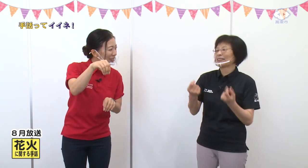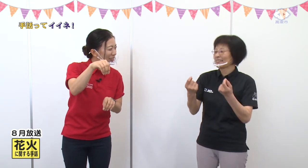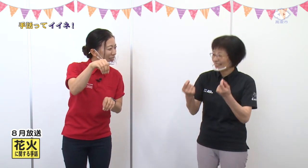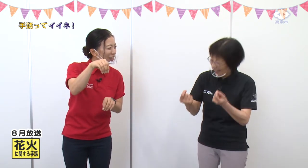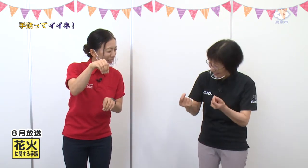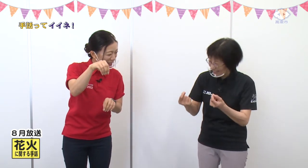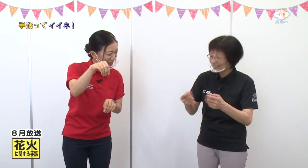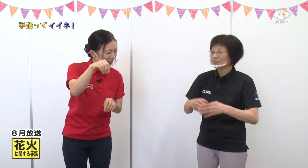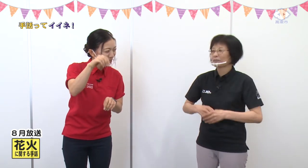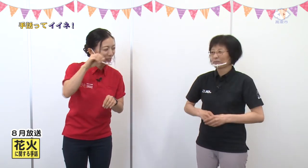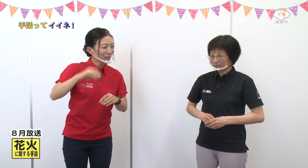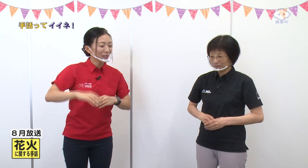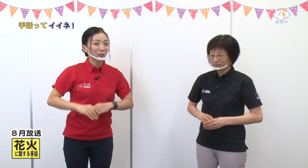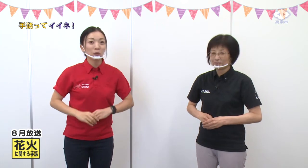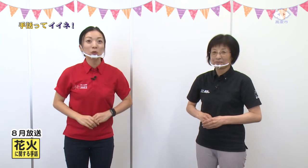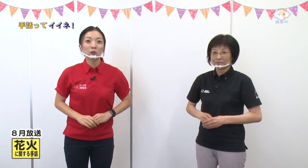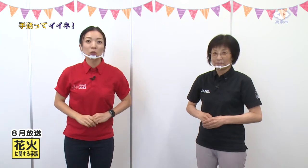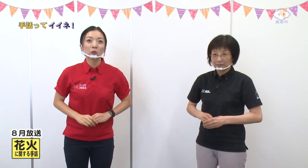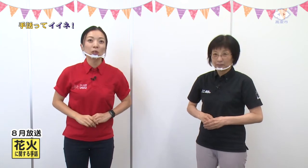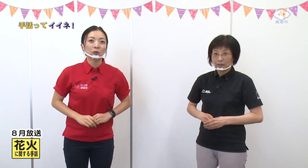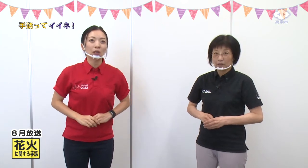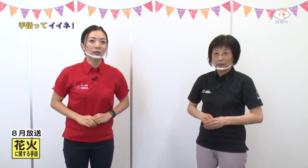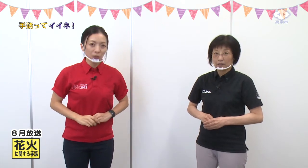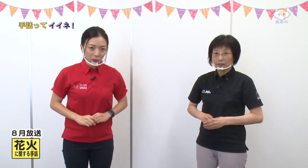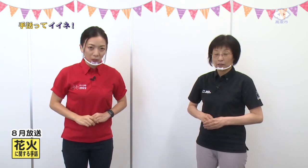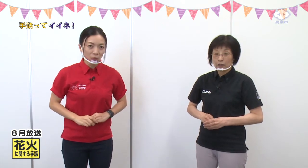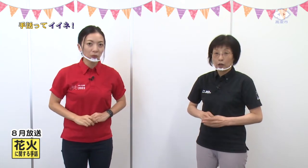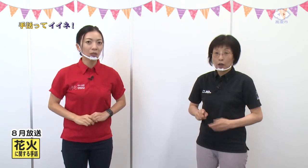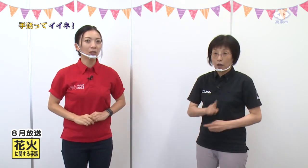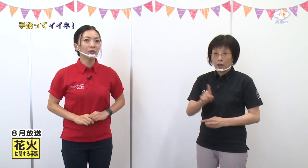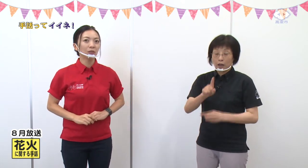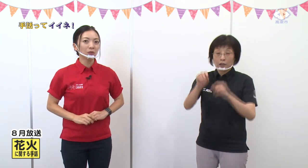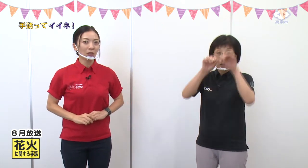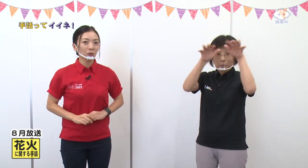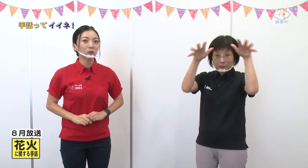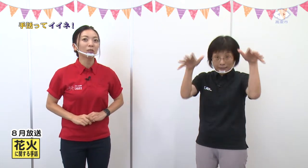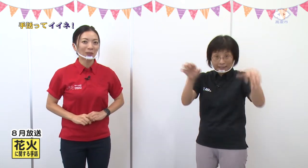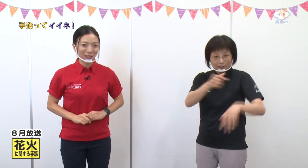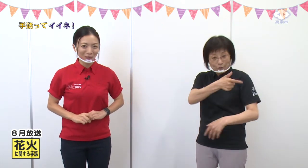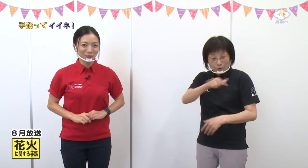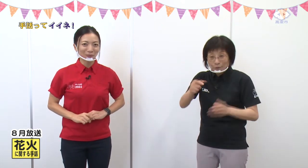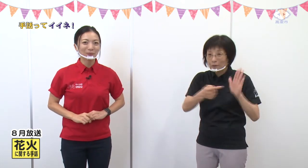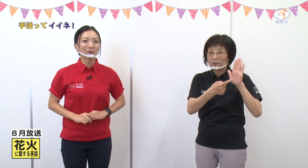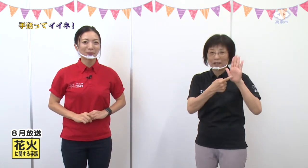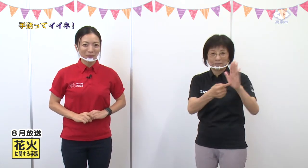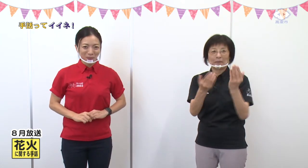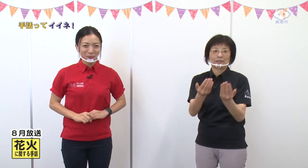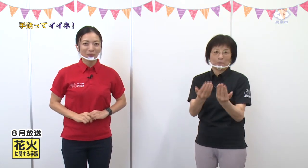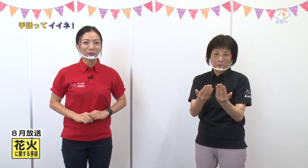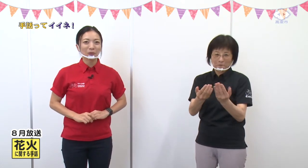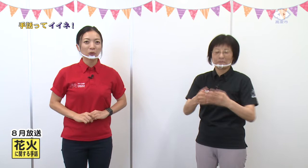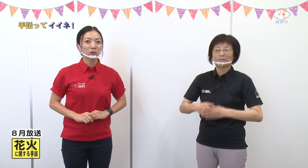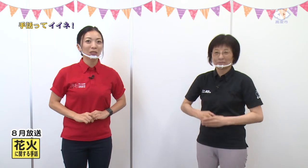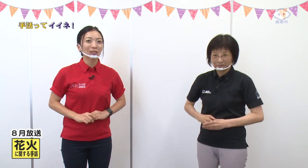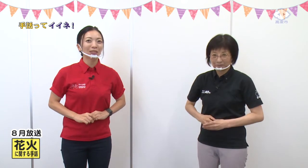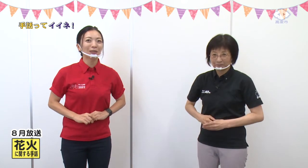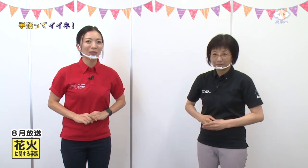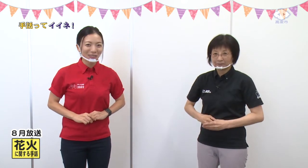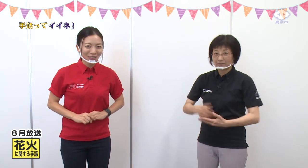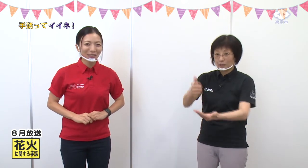ですね。 はい、ということで今回は花火、いろんな花火についてお送りしました。ご出演いただいた皆さん、あり